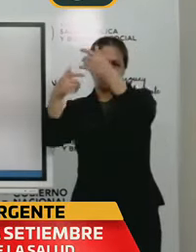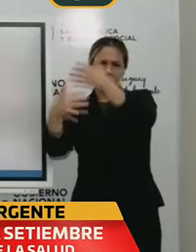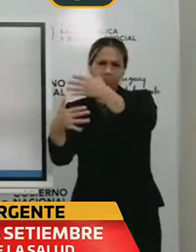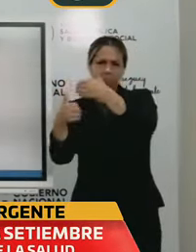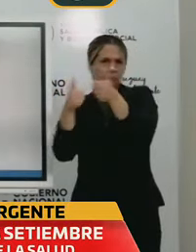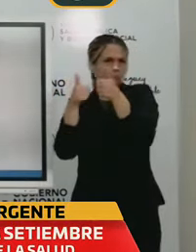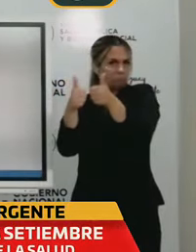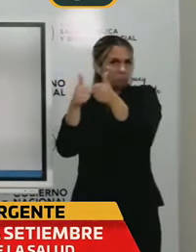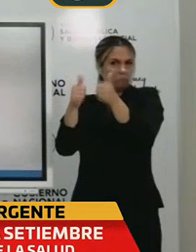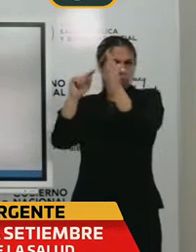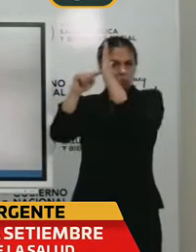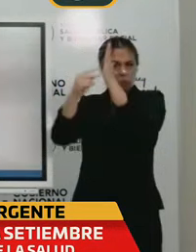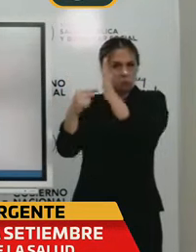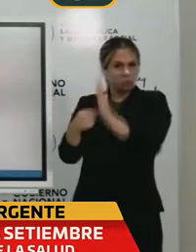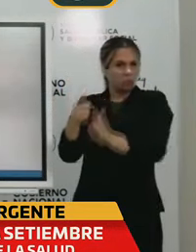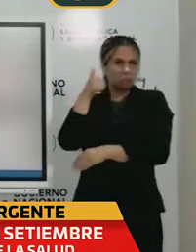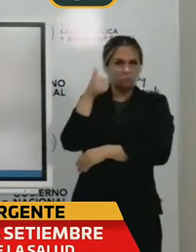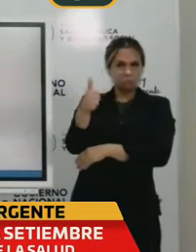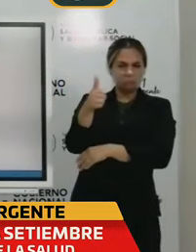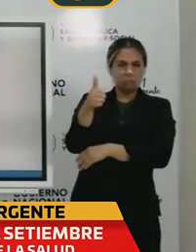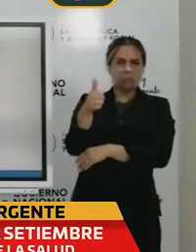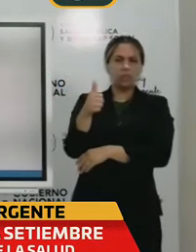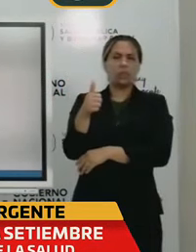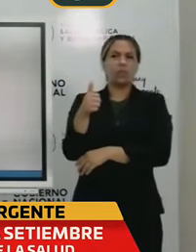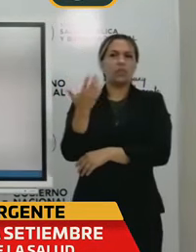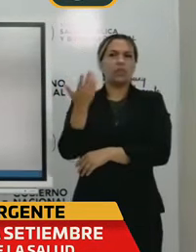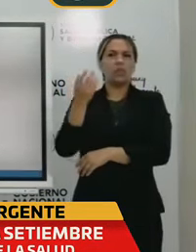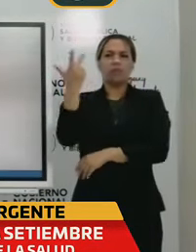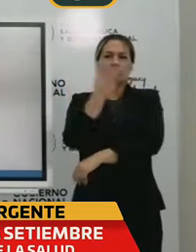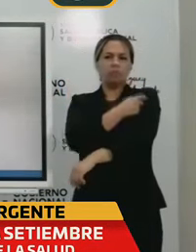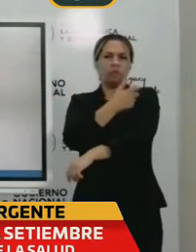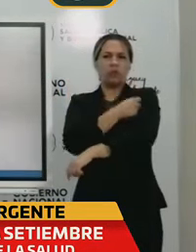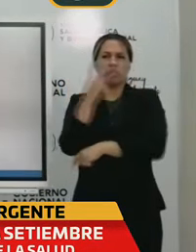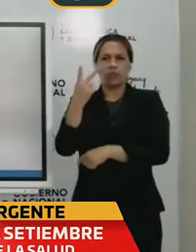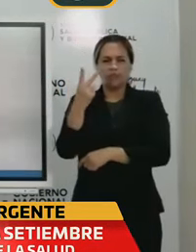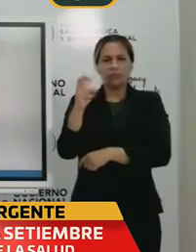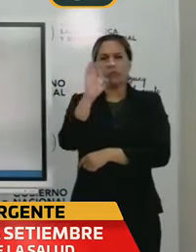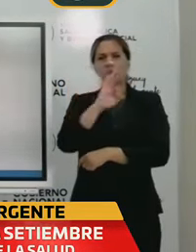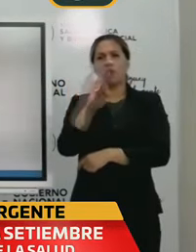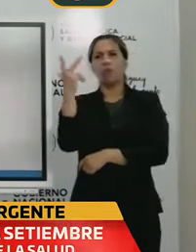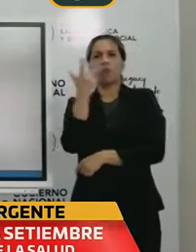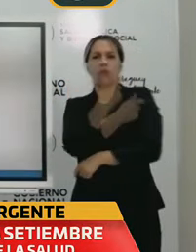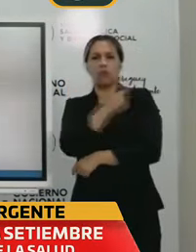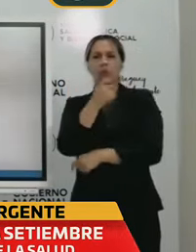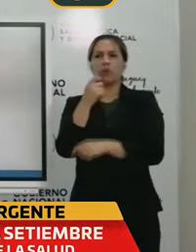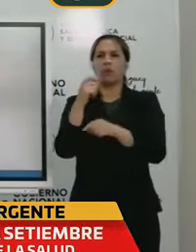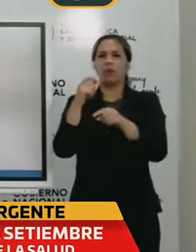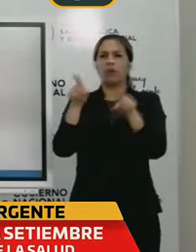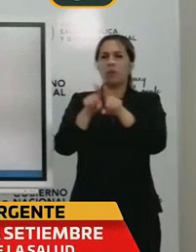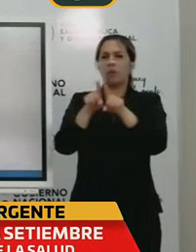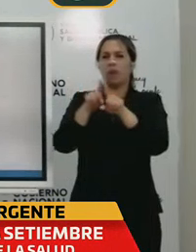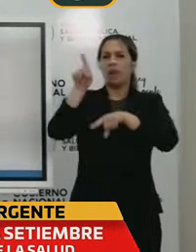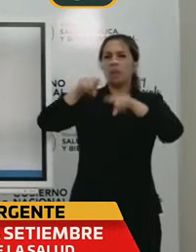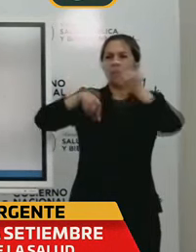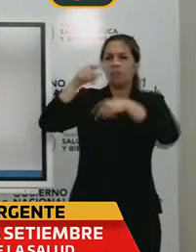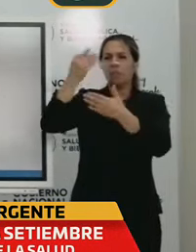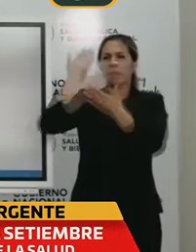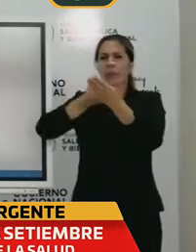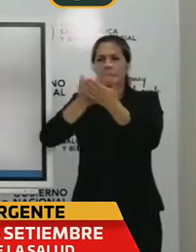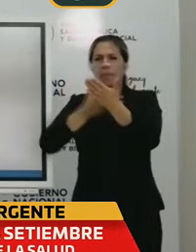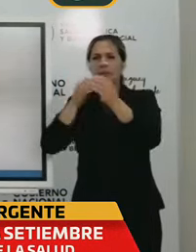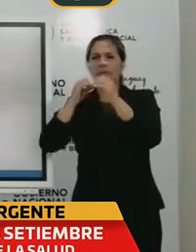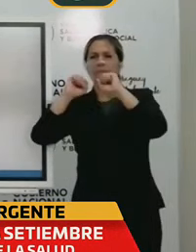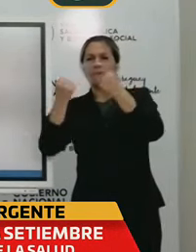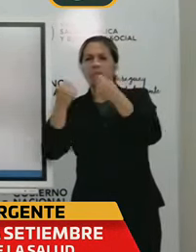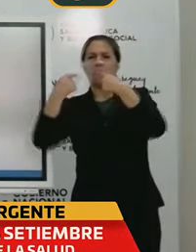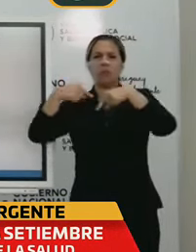efectividad, tienen las dos, son dos dosis, las dos no tienen el mismo nivel de logística, y